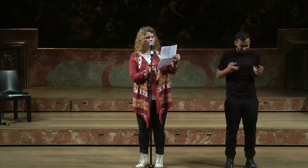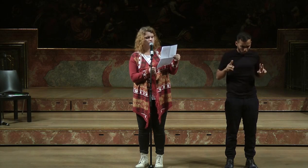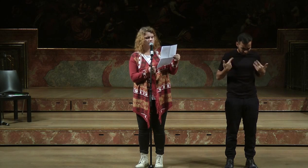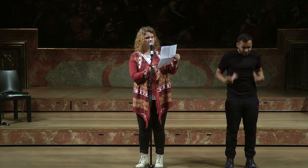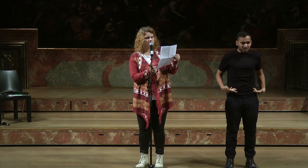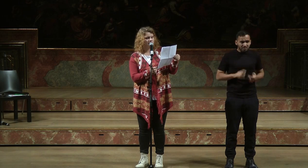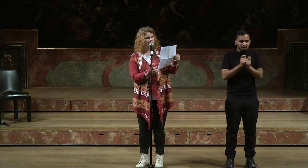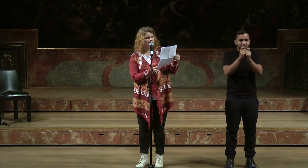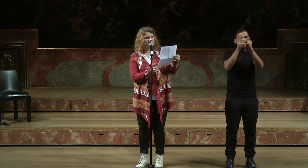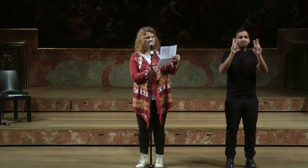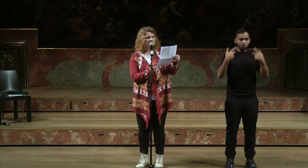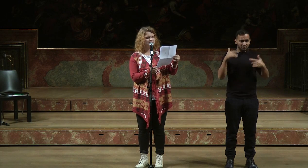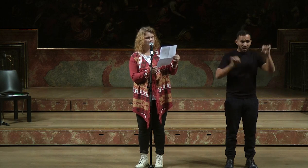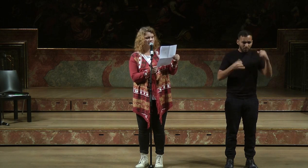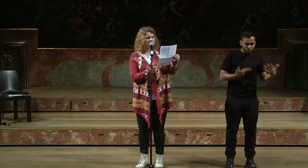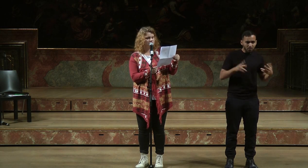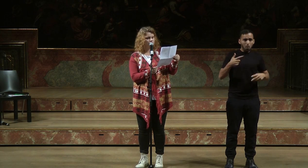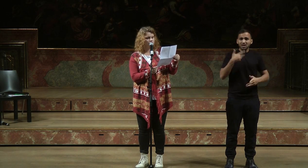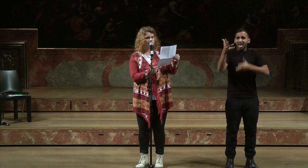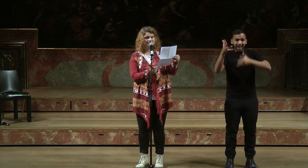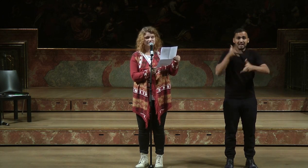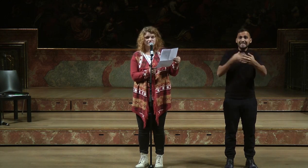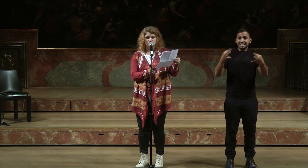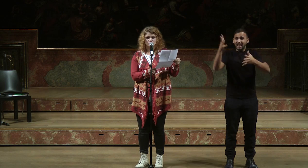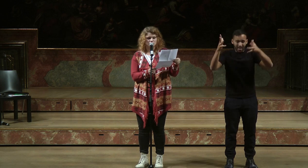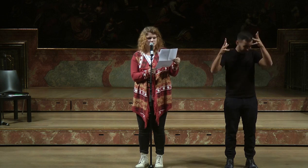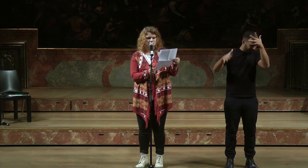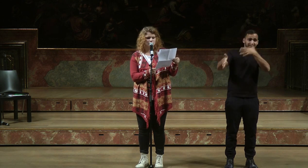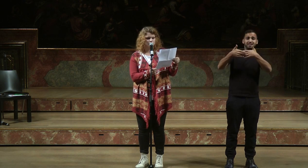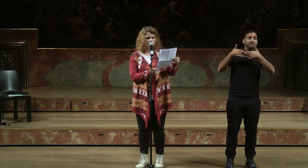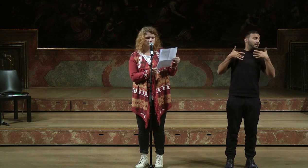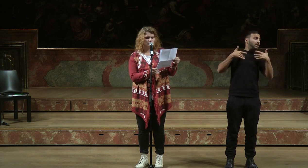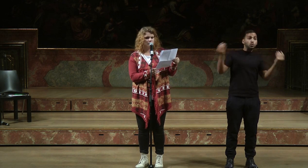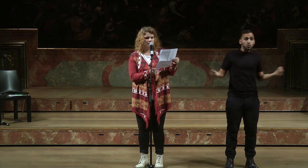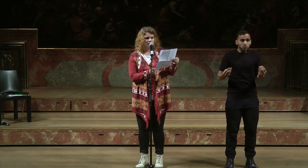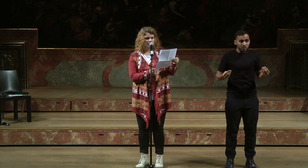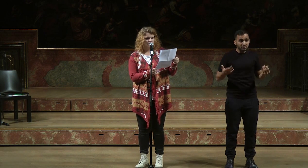du so bist, dich so verhältst, nichts sagst, nichts machst, nichts summst. Du kennst nicht den Grund und das ist auch gut so.